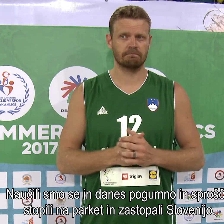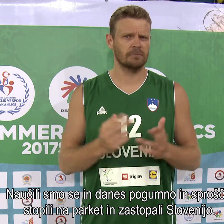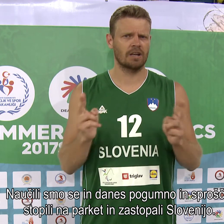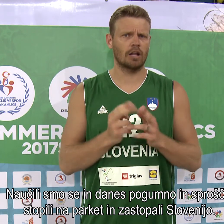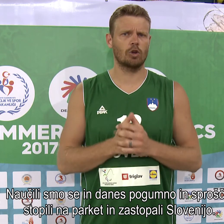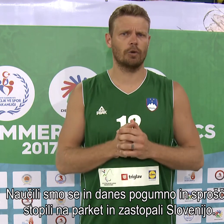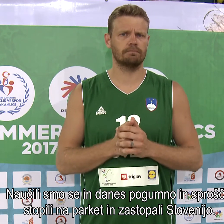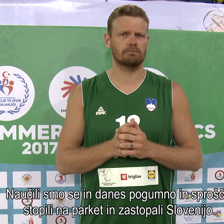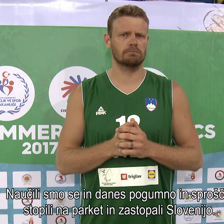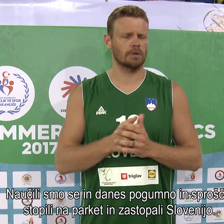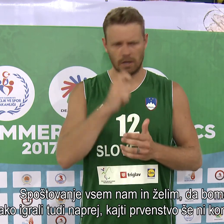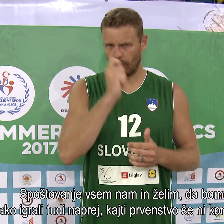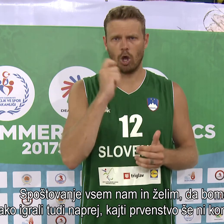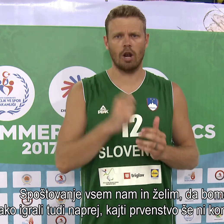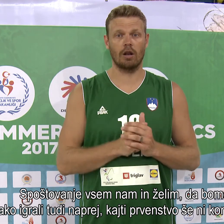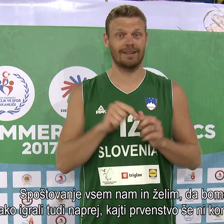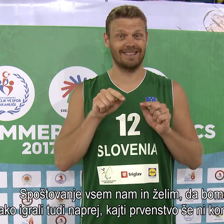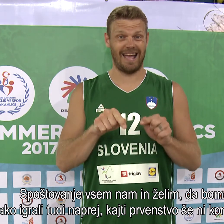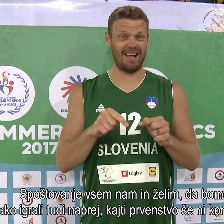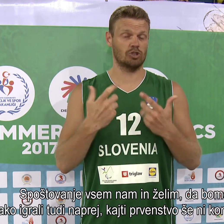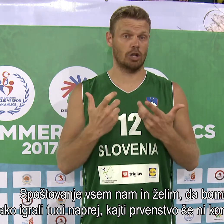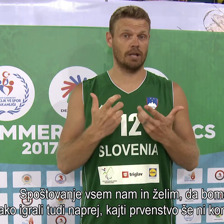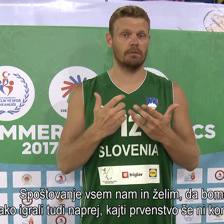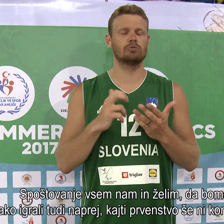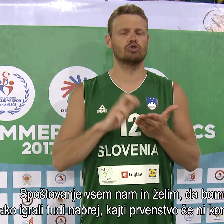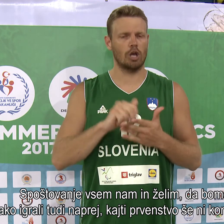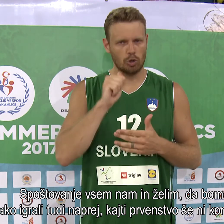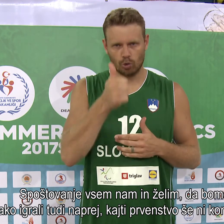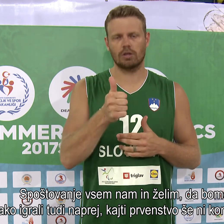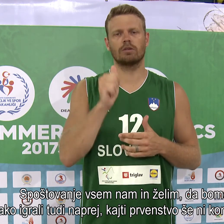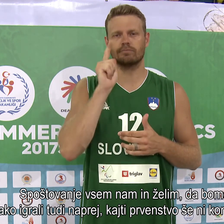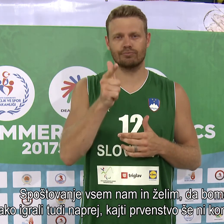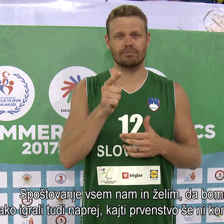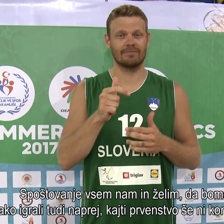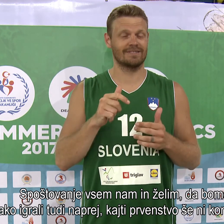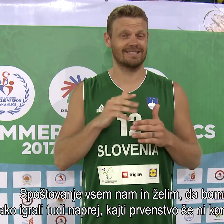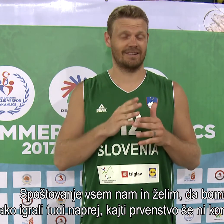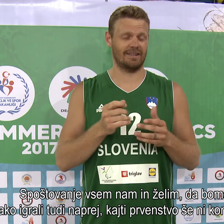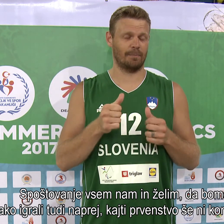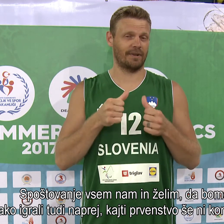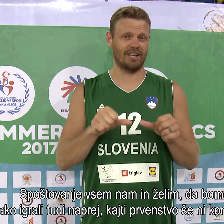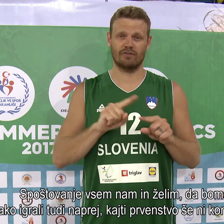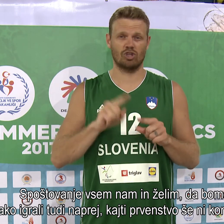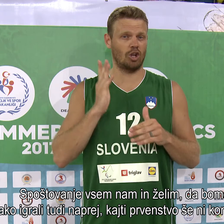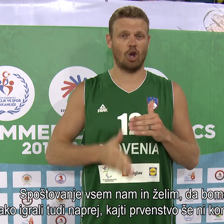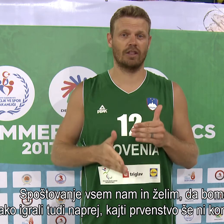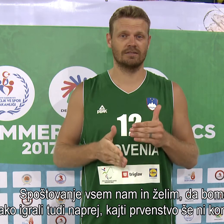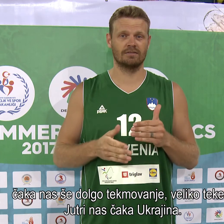in zastopali Slovenijo. In spoštovanje vsem nam. Želim, da bomo tako tudi naprej igrali, kajti prvenstvo